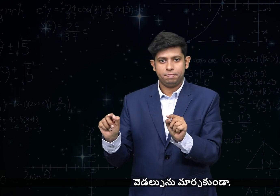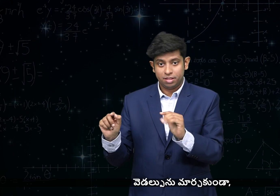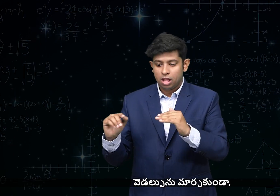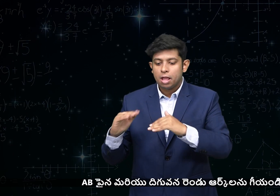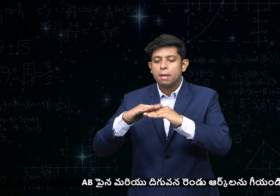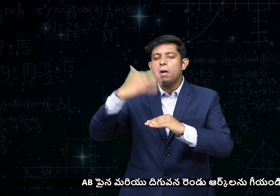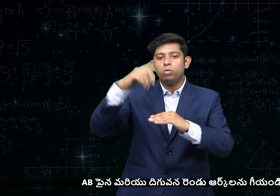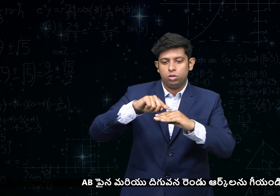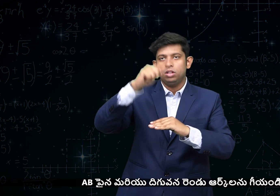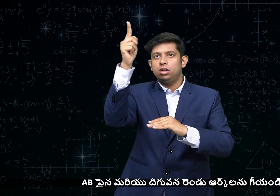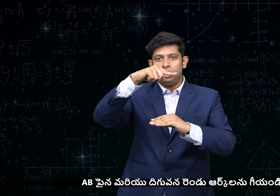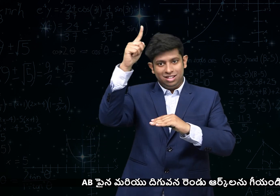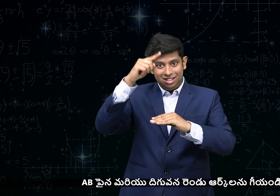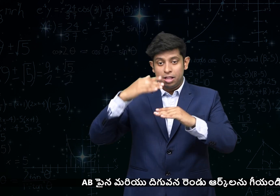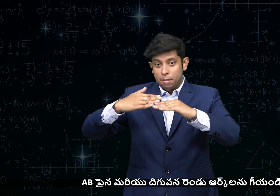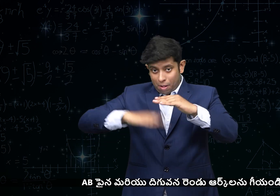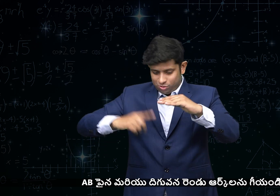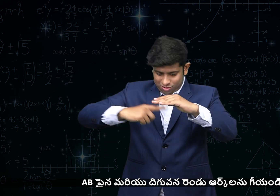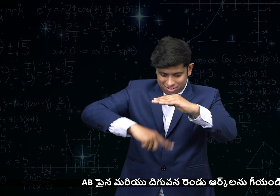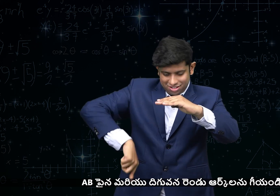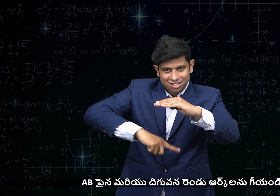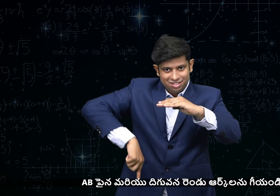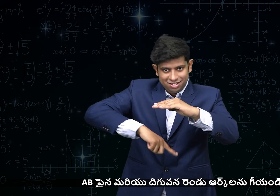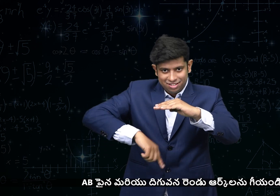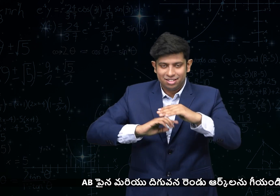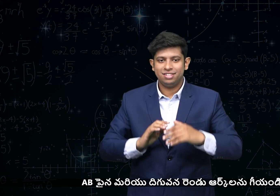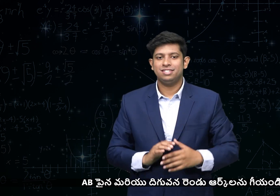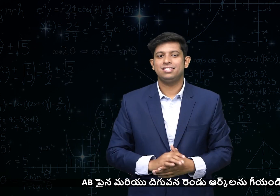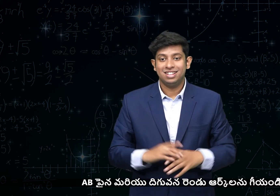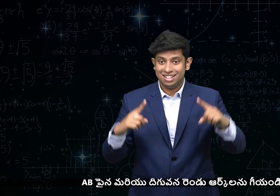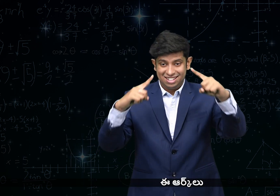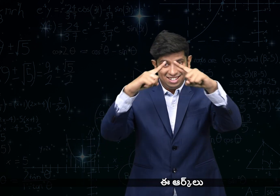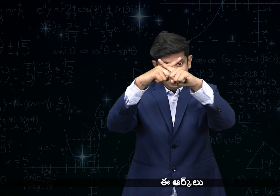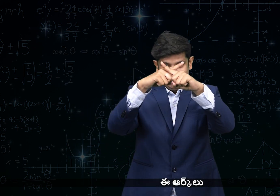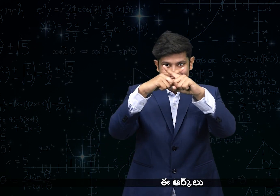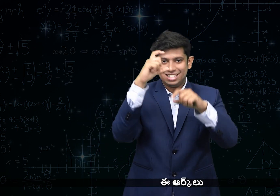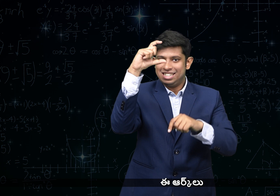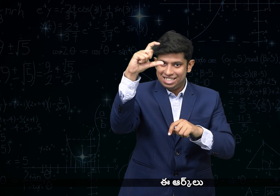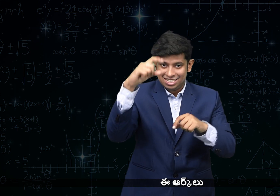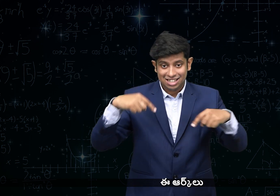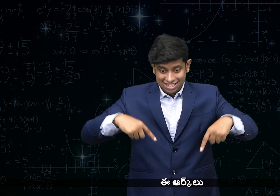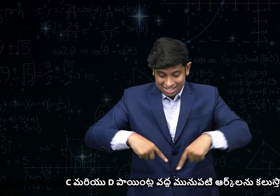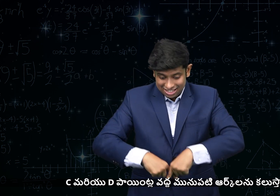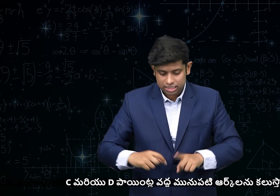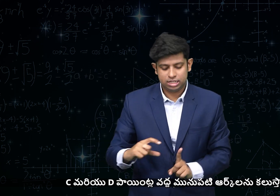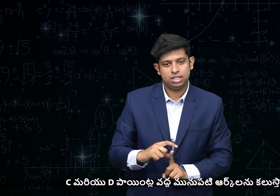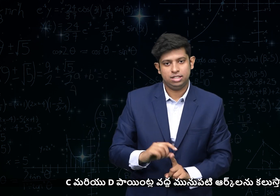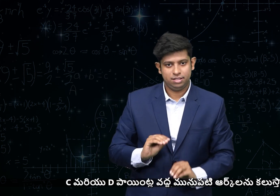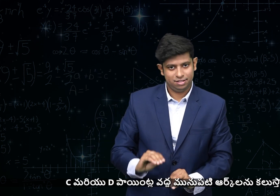మార్చకుండా ఏబి పైన మరియు దిగువన 2 ఆర్కులను గీయండి. ఈ ఆర్కులు సి